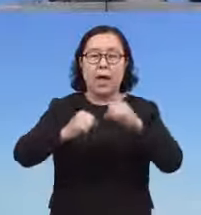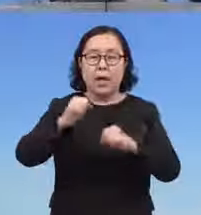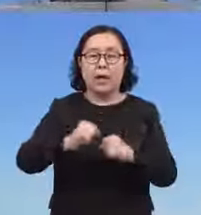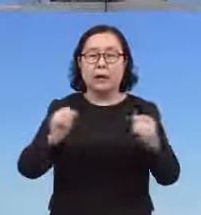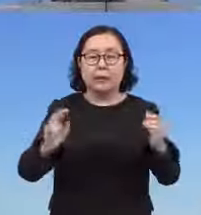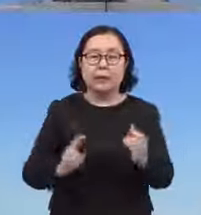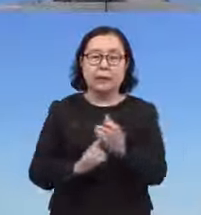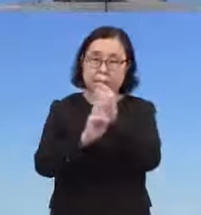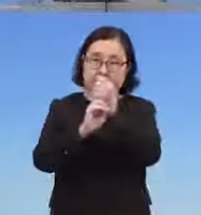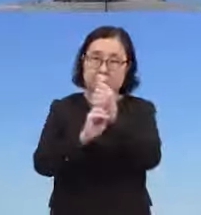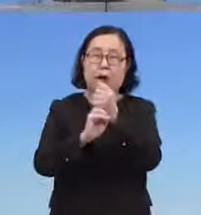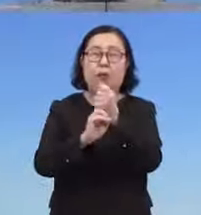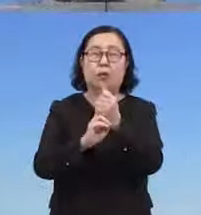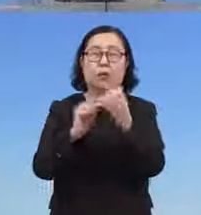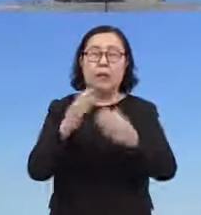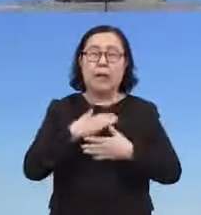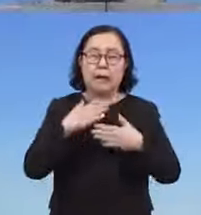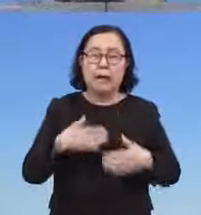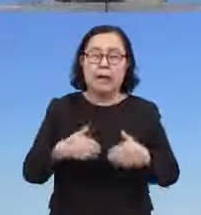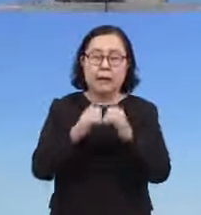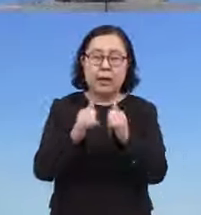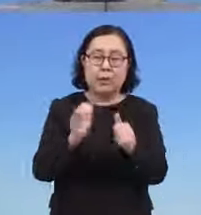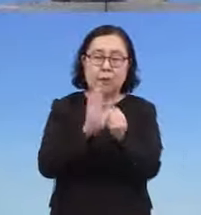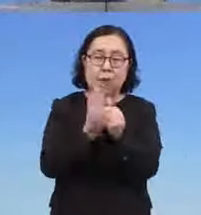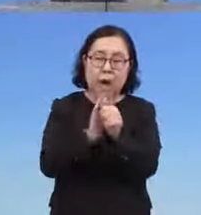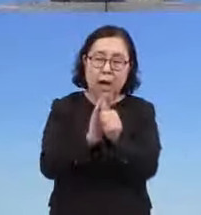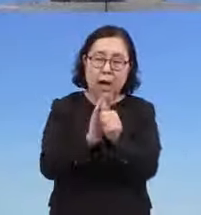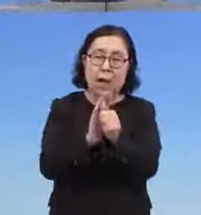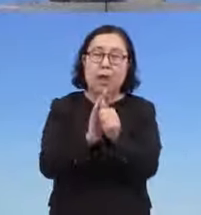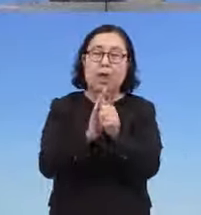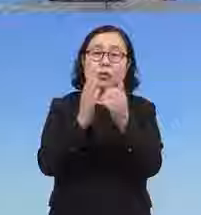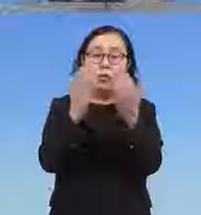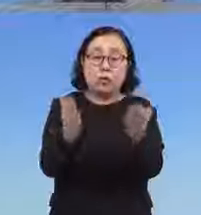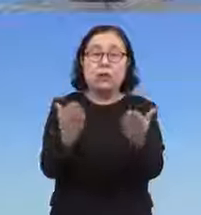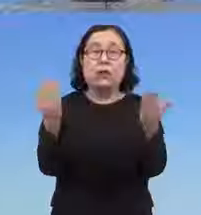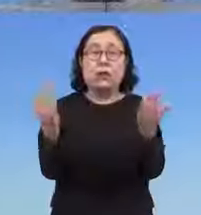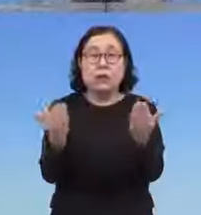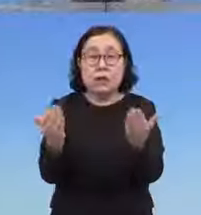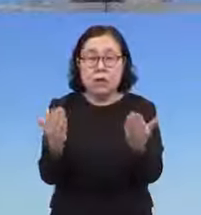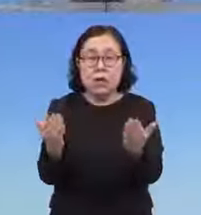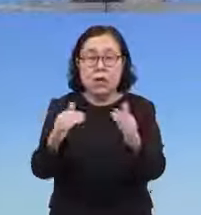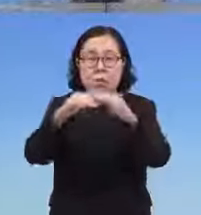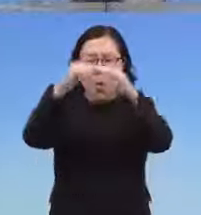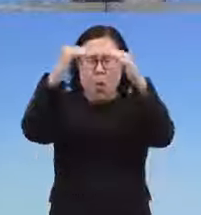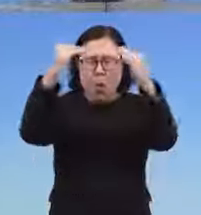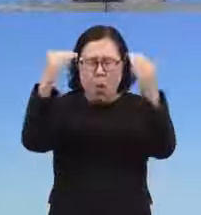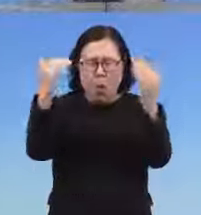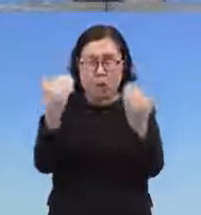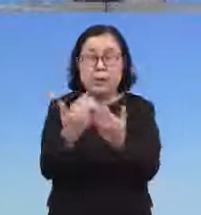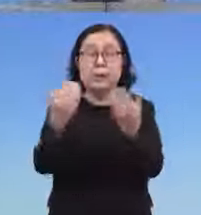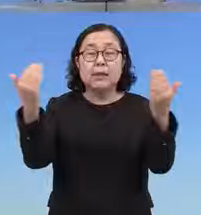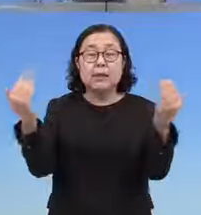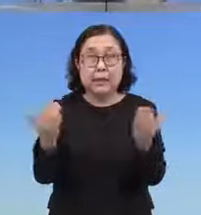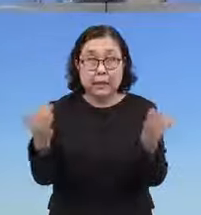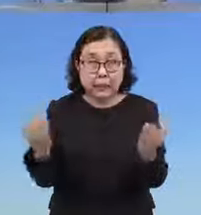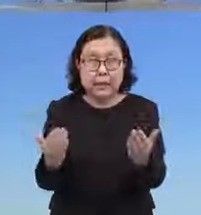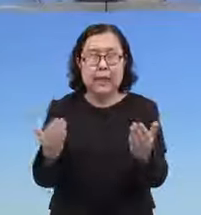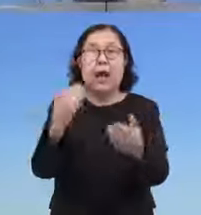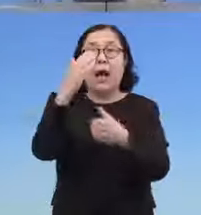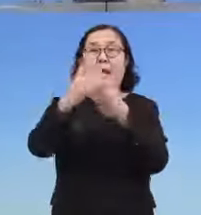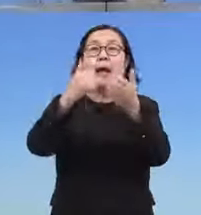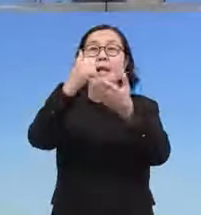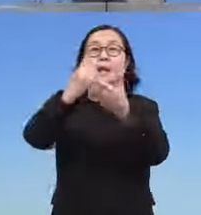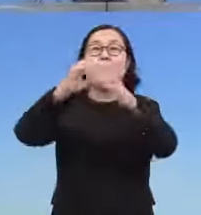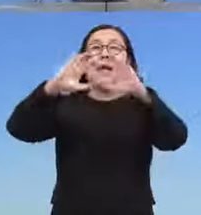기적과 이적이나 또 연약한 자를 도와주시는 거나 그 모든 주님의 하시는 사역과 행적은